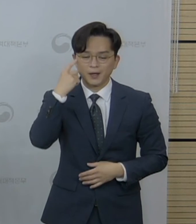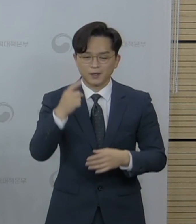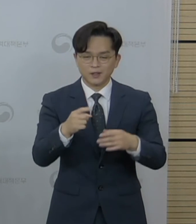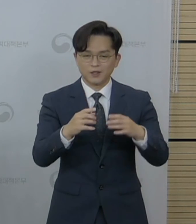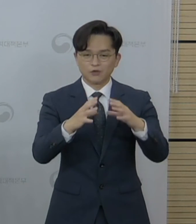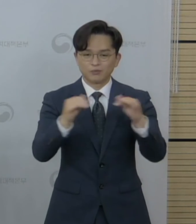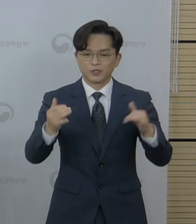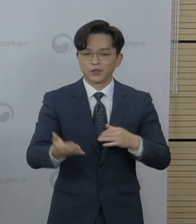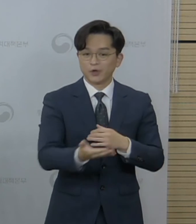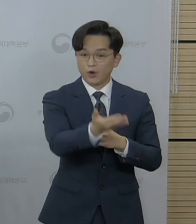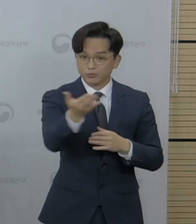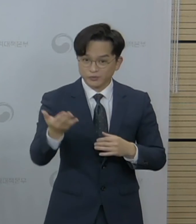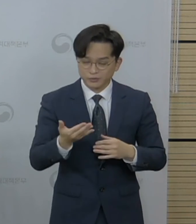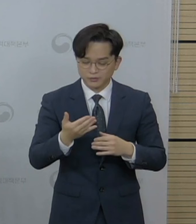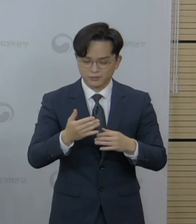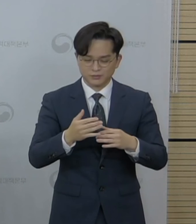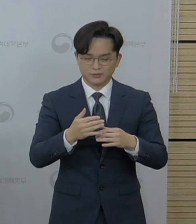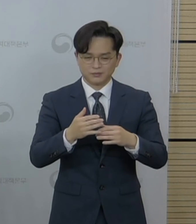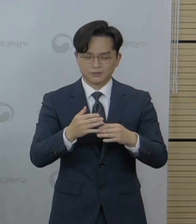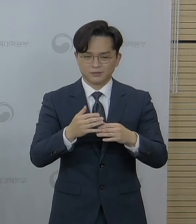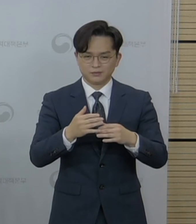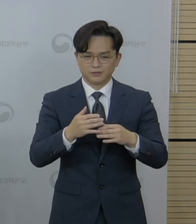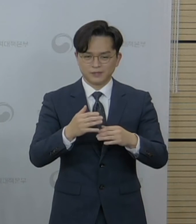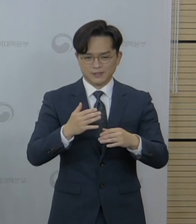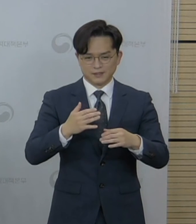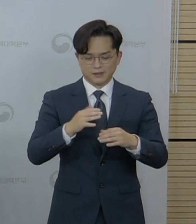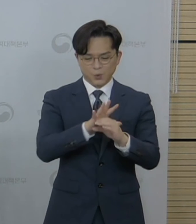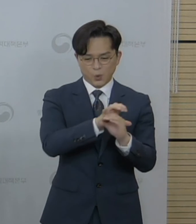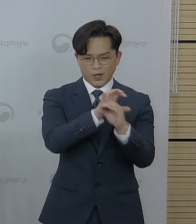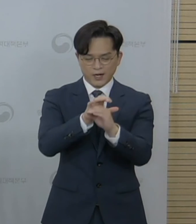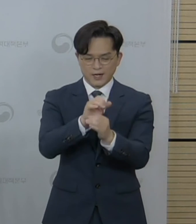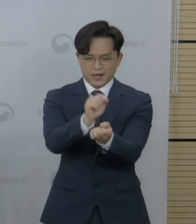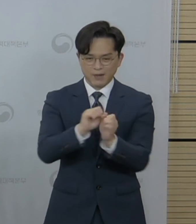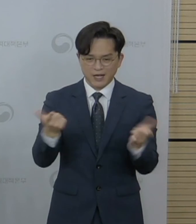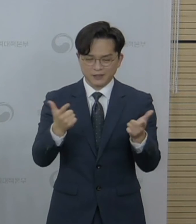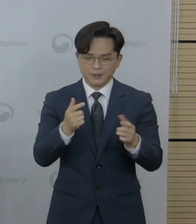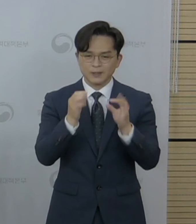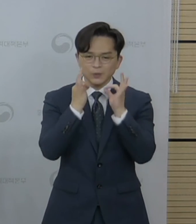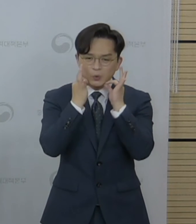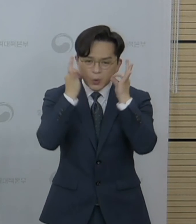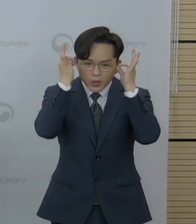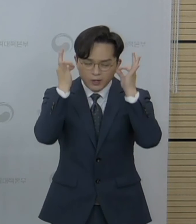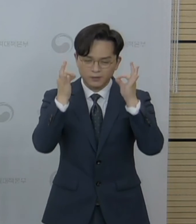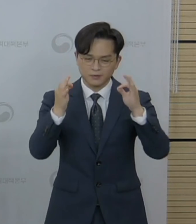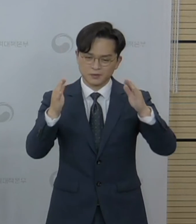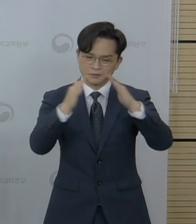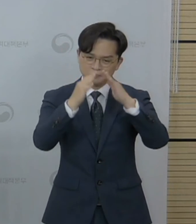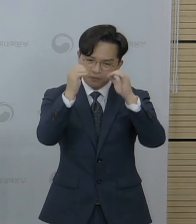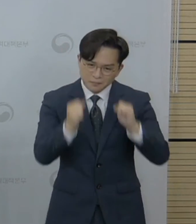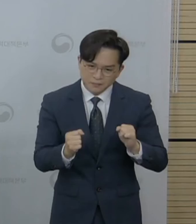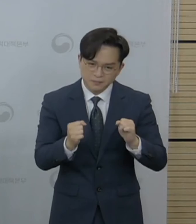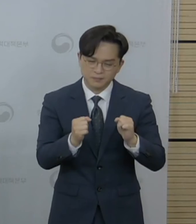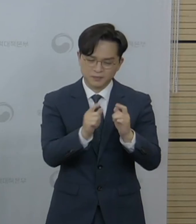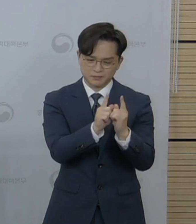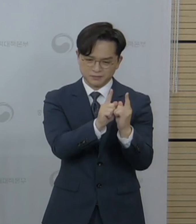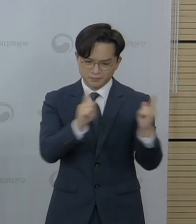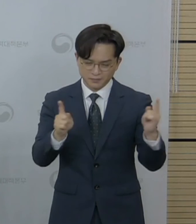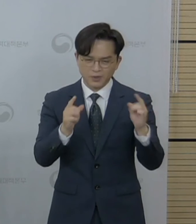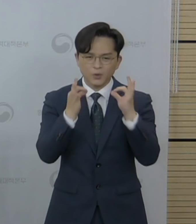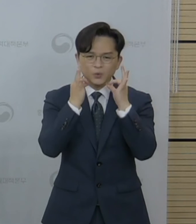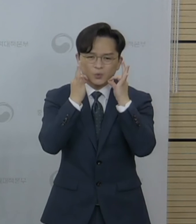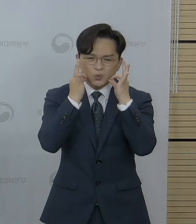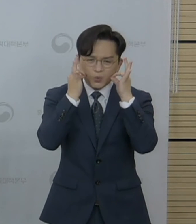준수와 예방에 대한 참여가 지속적으로 이루어져야만 하는 이유 때문입니다. 즉, 우리의